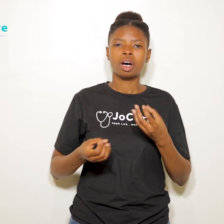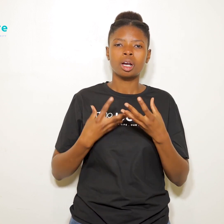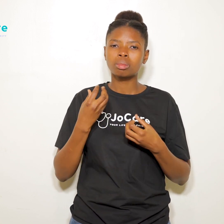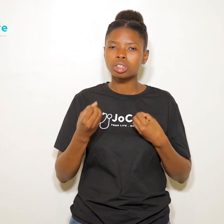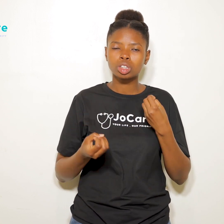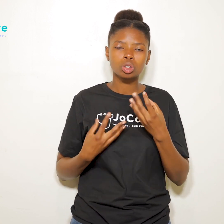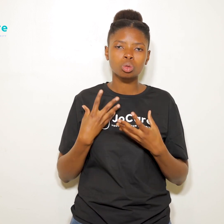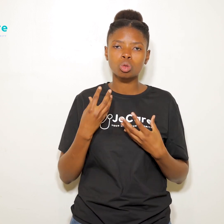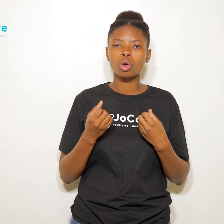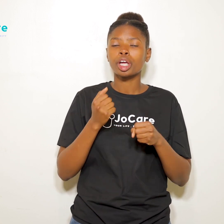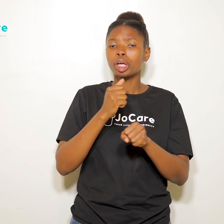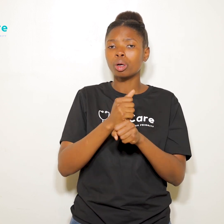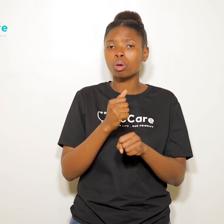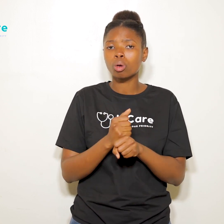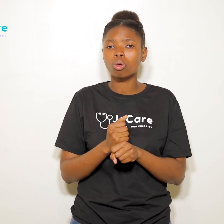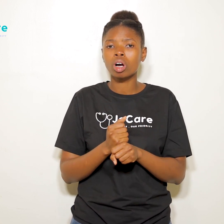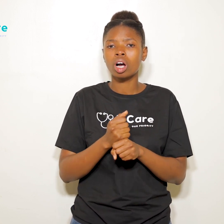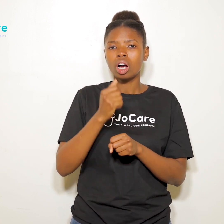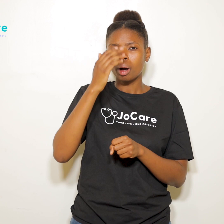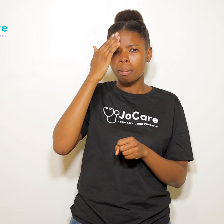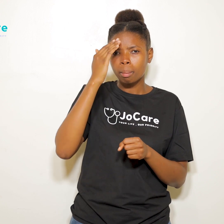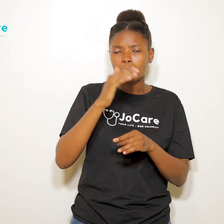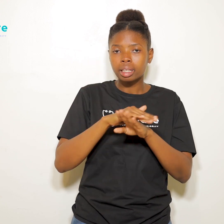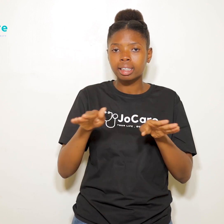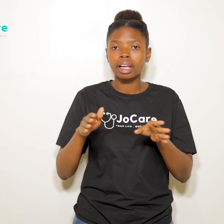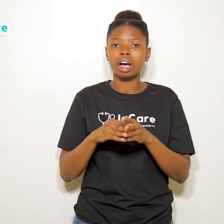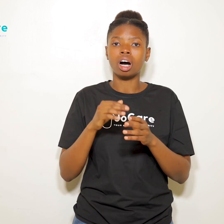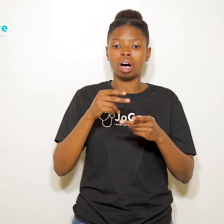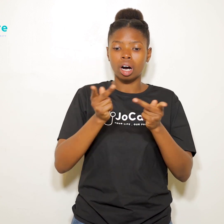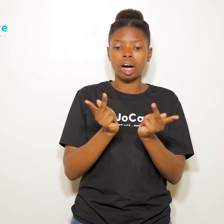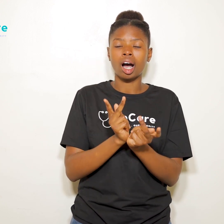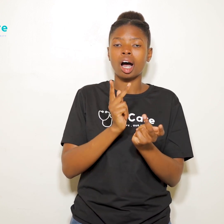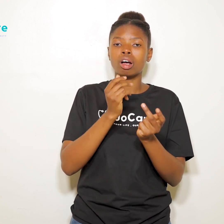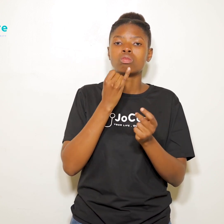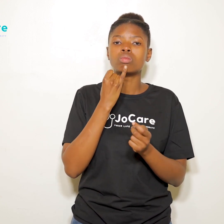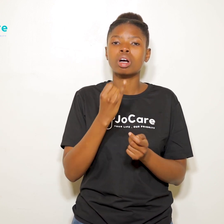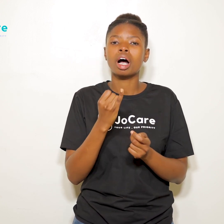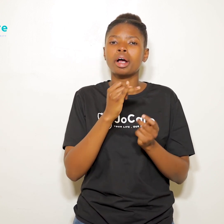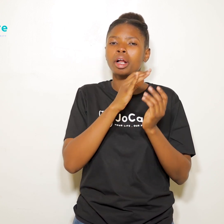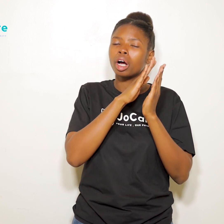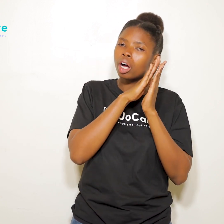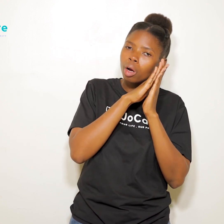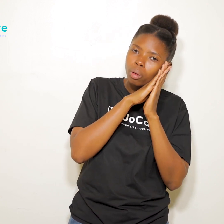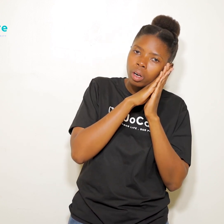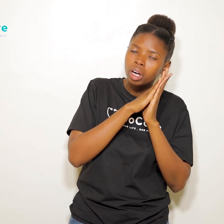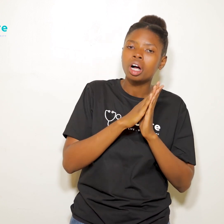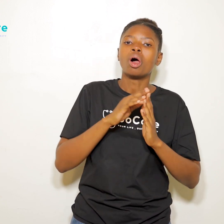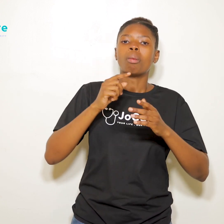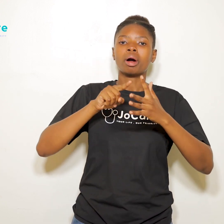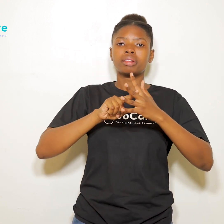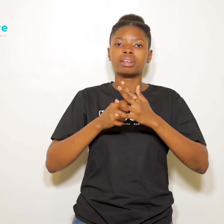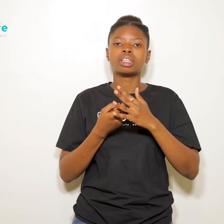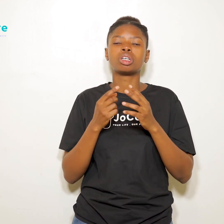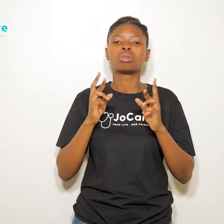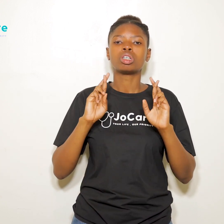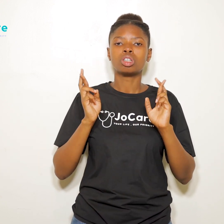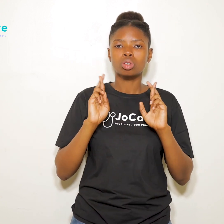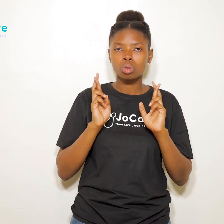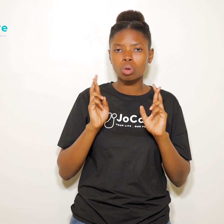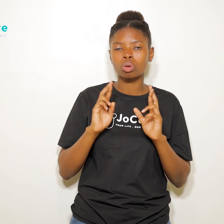nyababyeyi mu ruramwo imbere hatangira kwitegura kwakira umwana. Noneho uyu mwana haramutse iyo